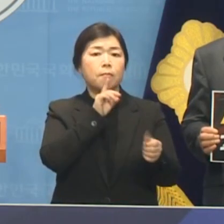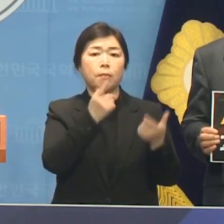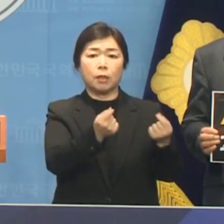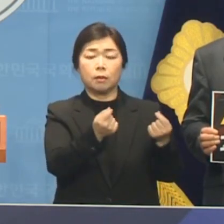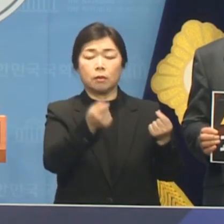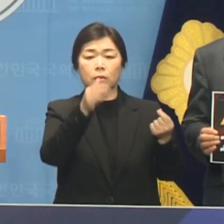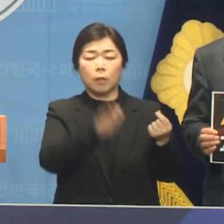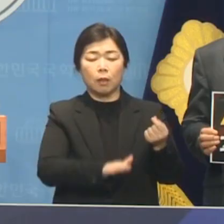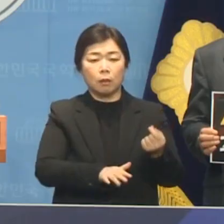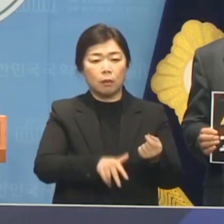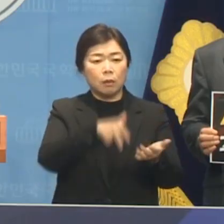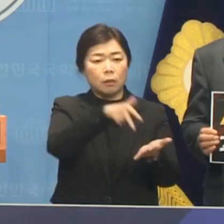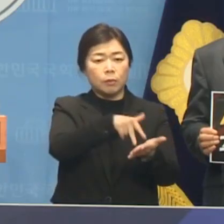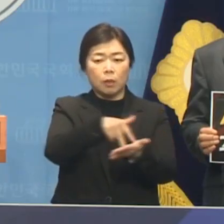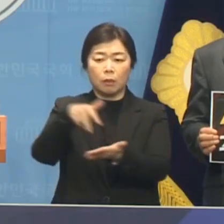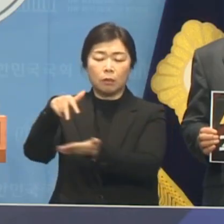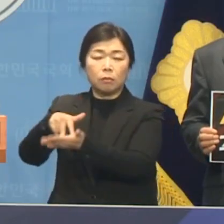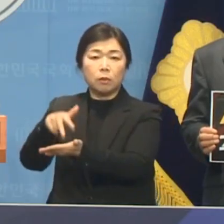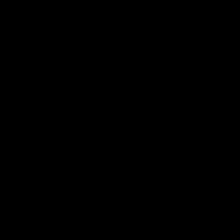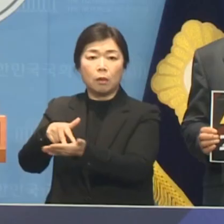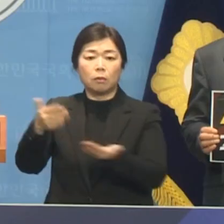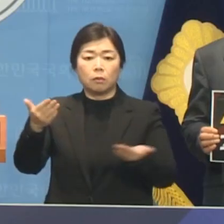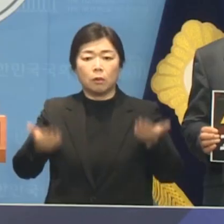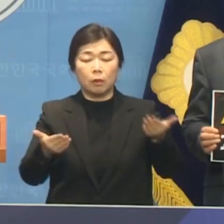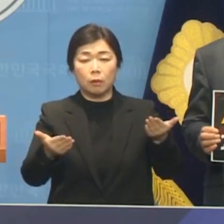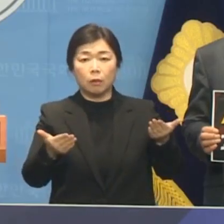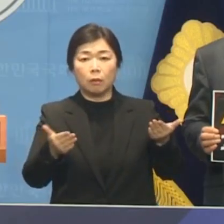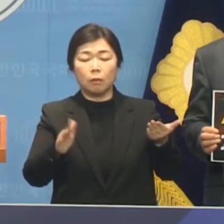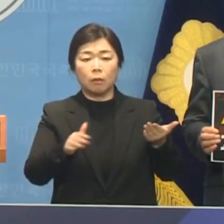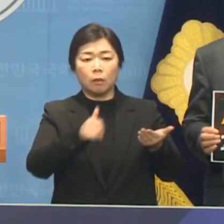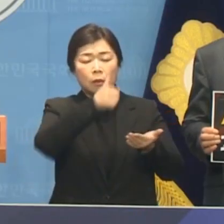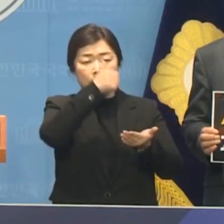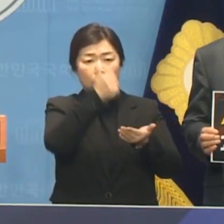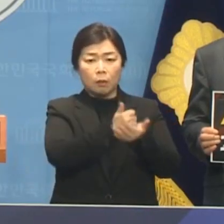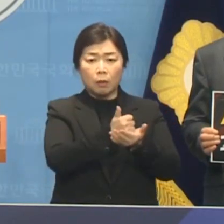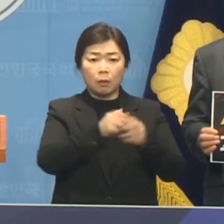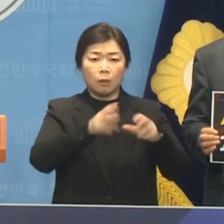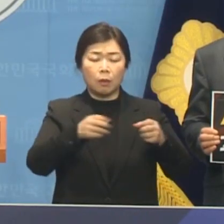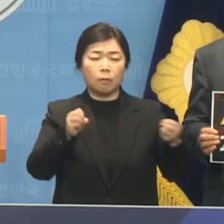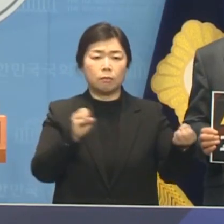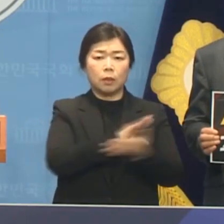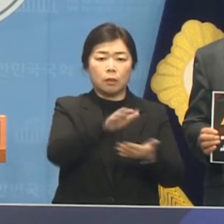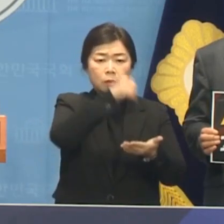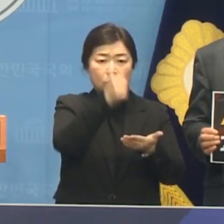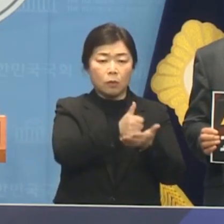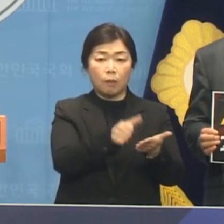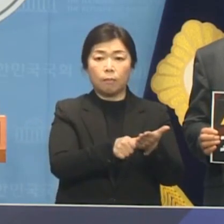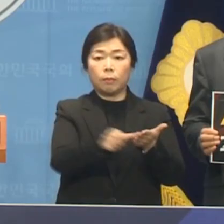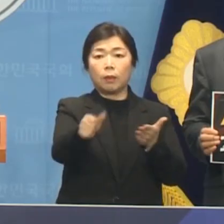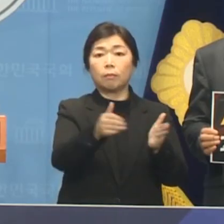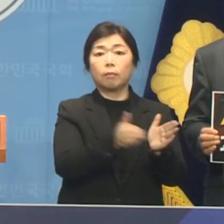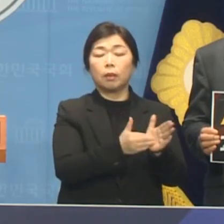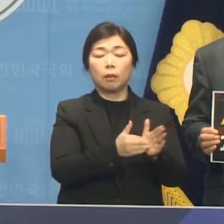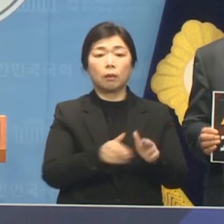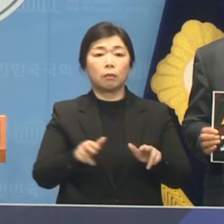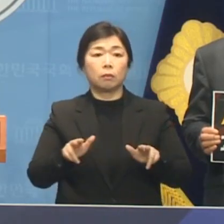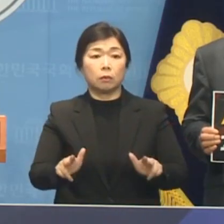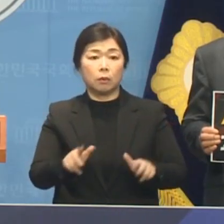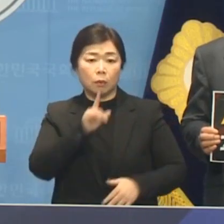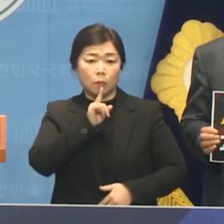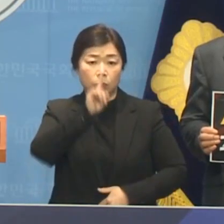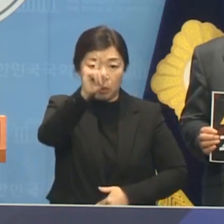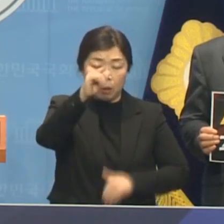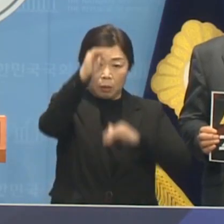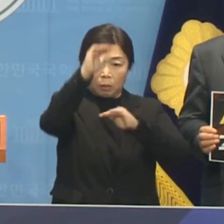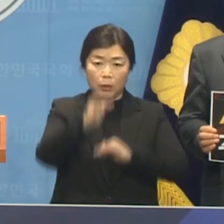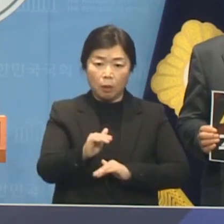유불리에 따라서 이후 내란죄가 삭제되어 버렸고, 이제 소초안에는